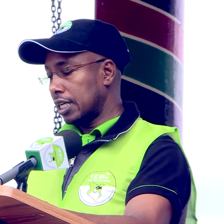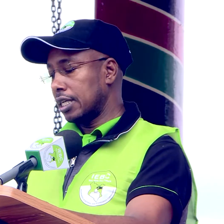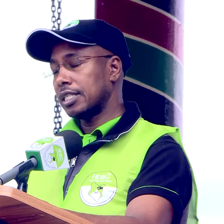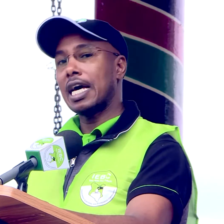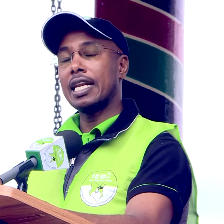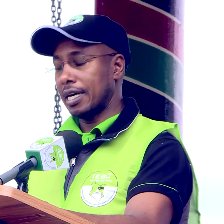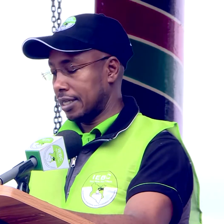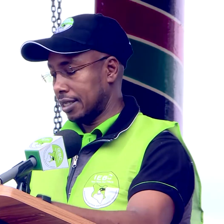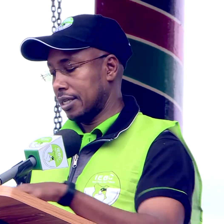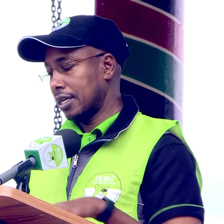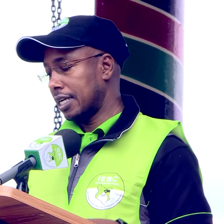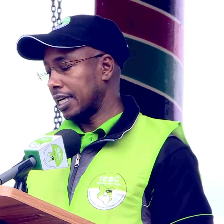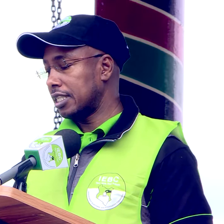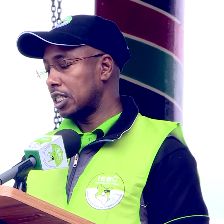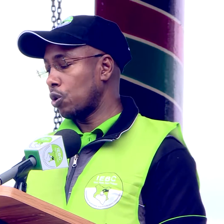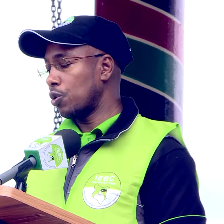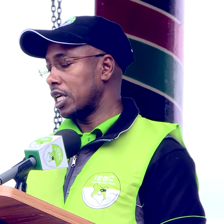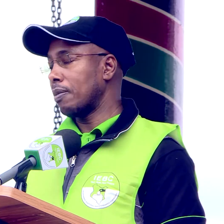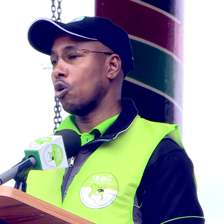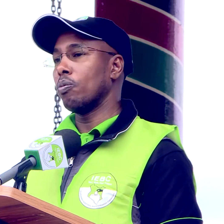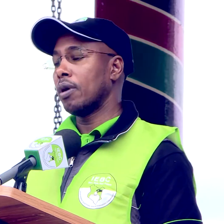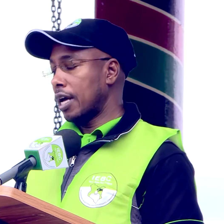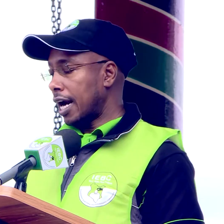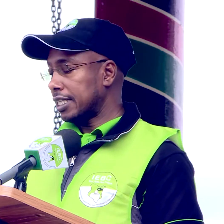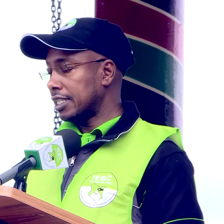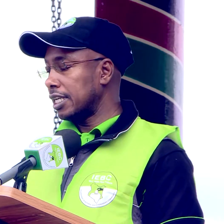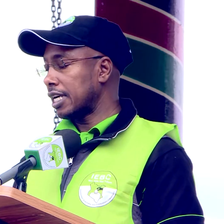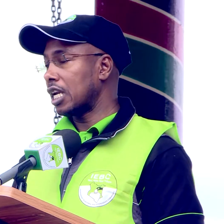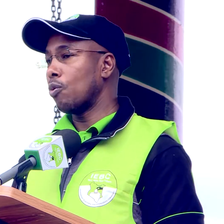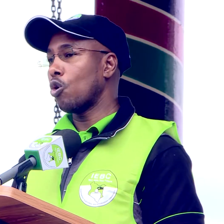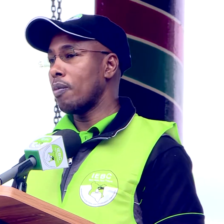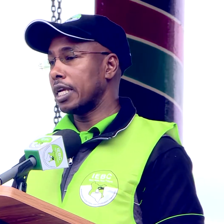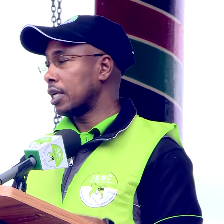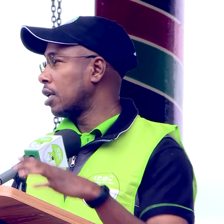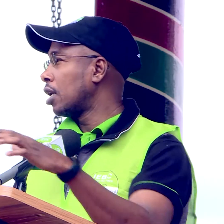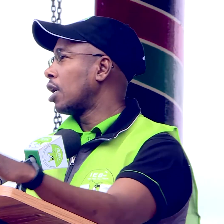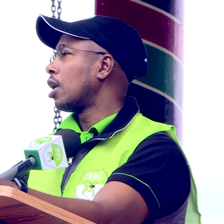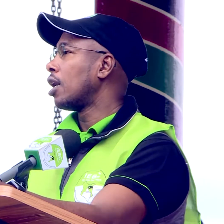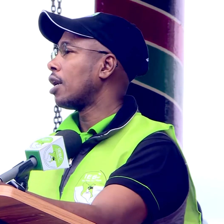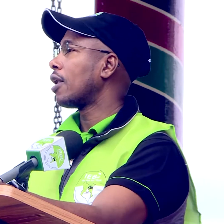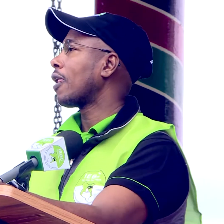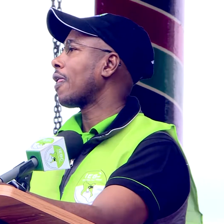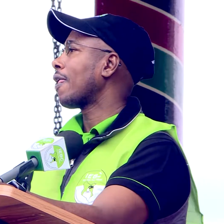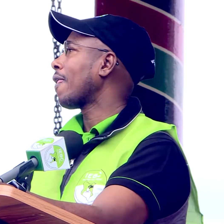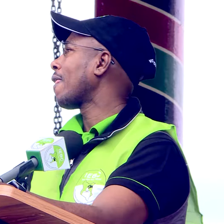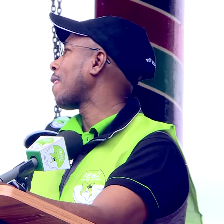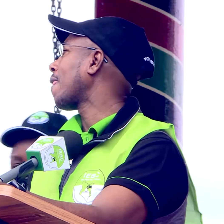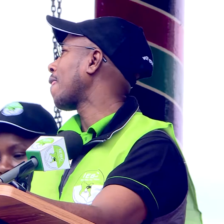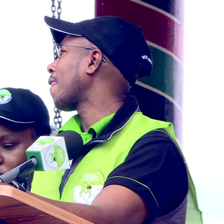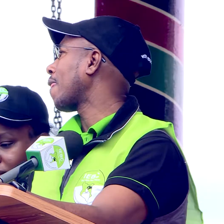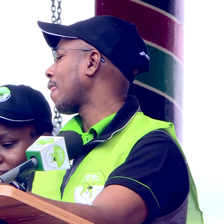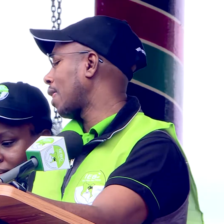washiriki sana na sisi kwenye wiki hii maalum. Asanteni sana na Mungu awabariki.